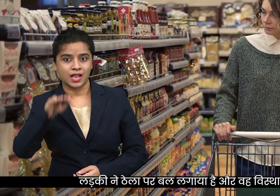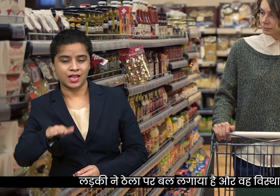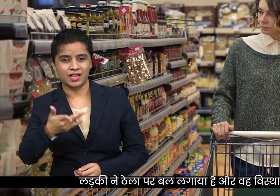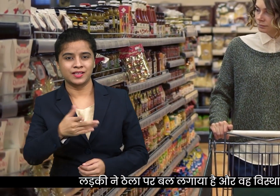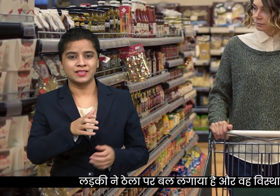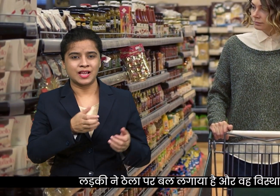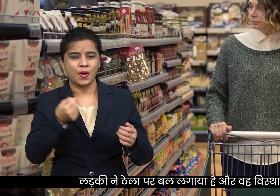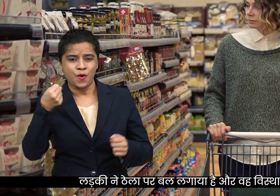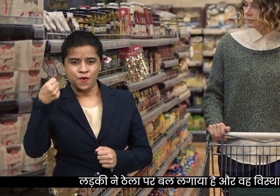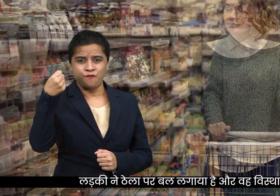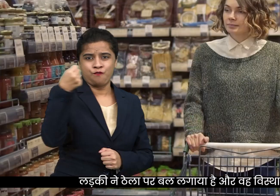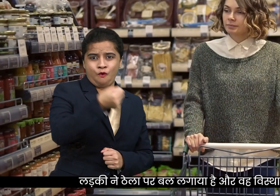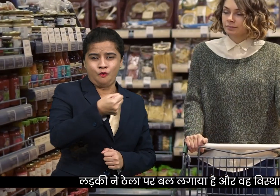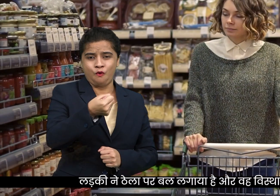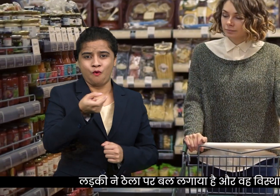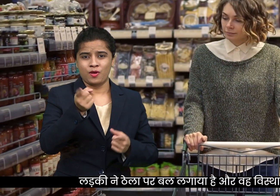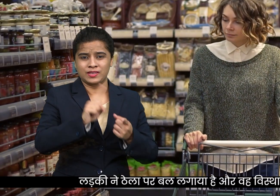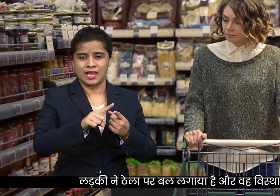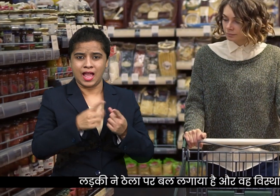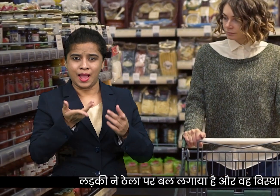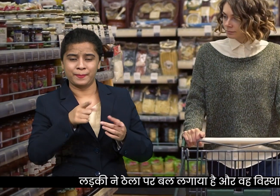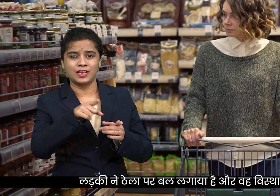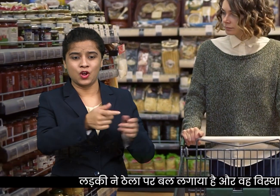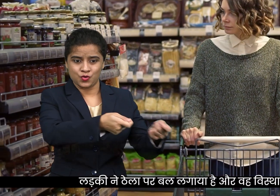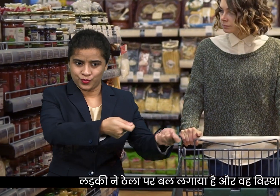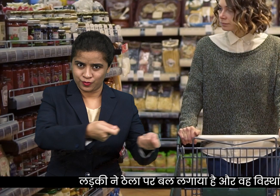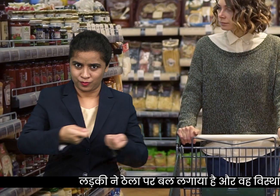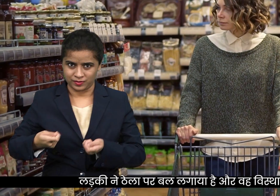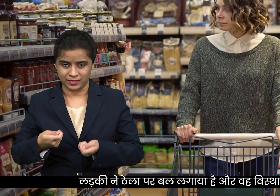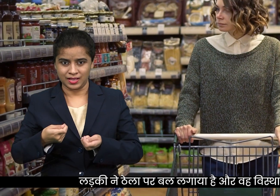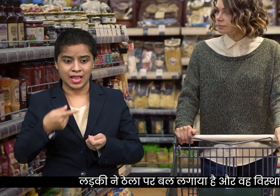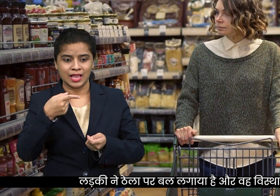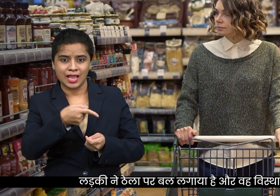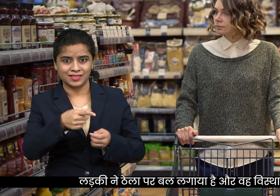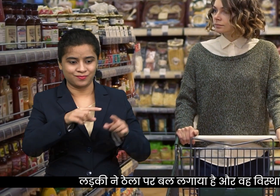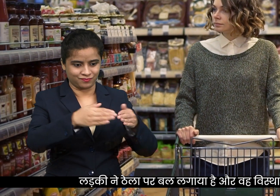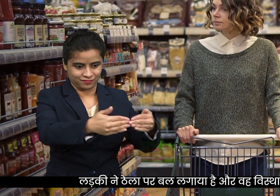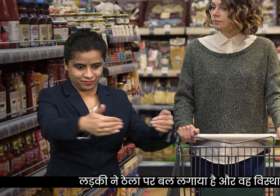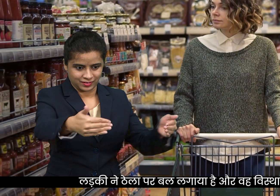लड़की ने ठेला पर बल लगाया है और वह विस्थापित हो गई है।